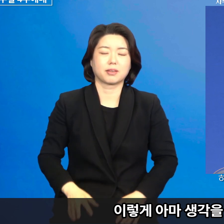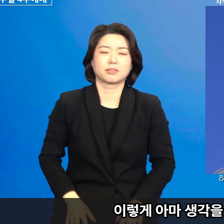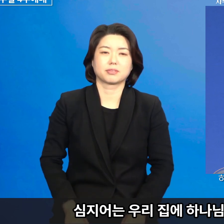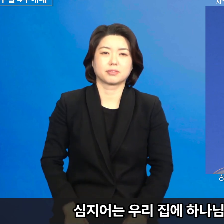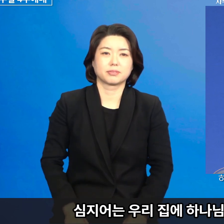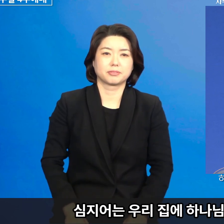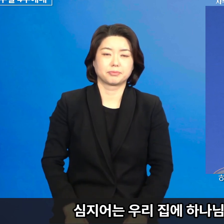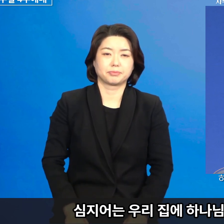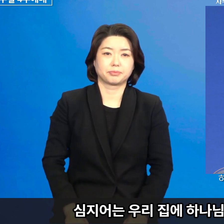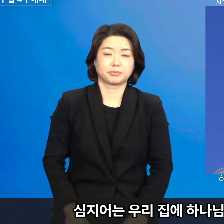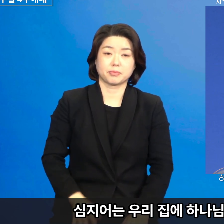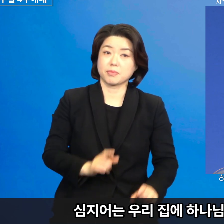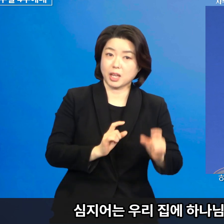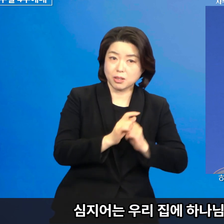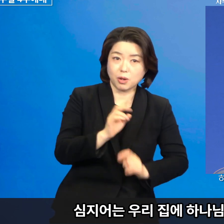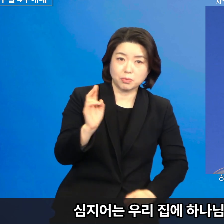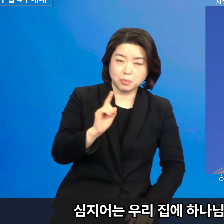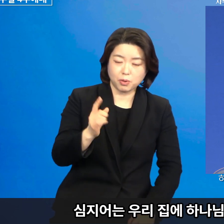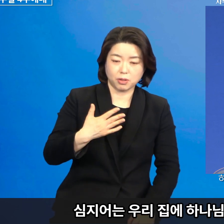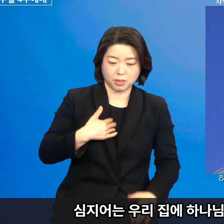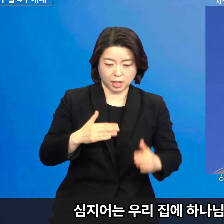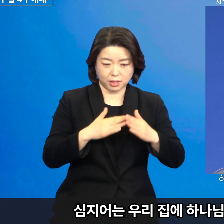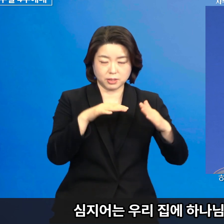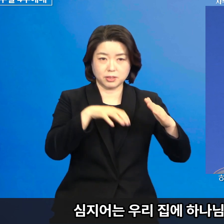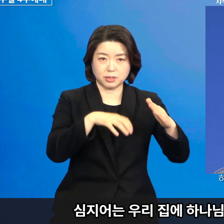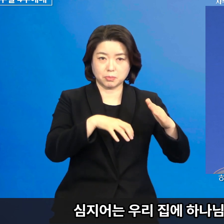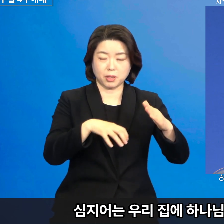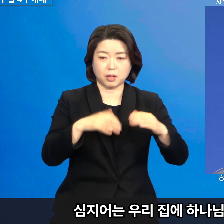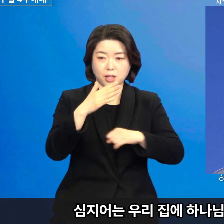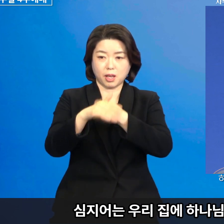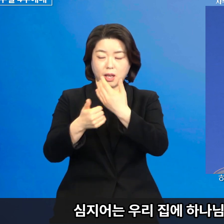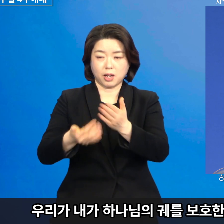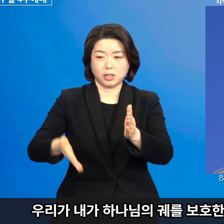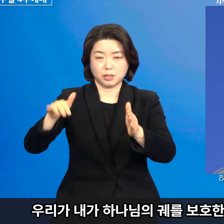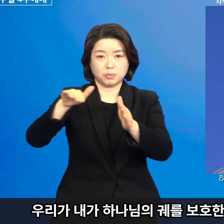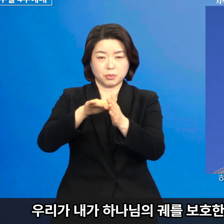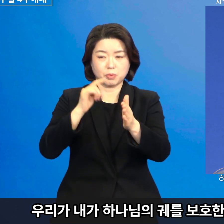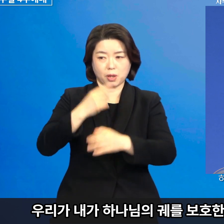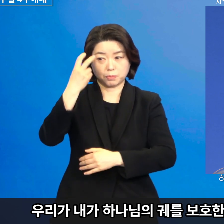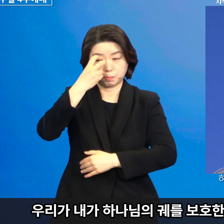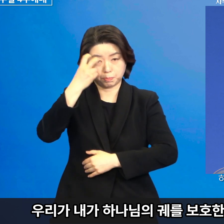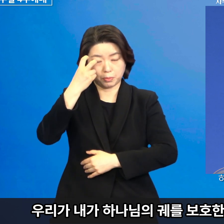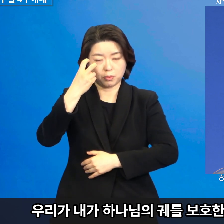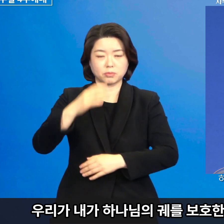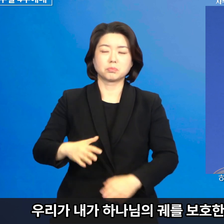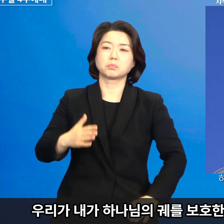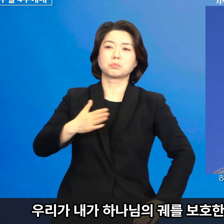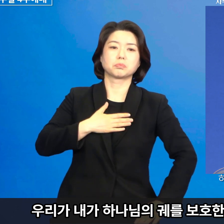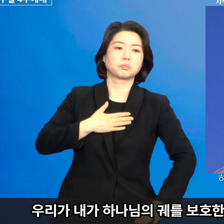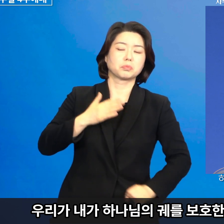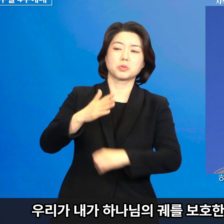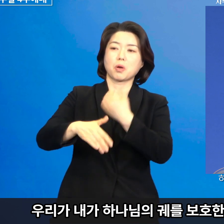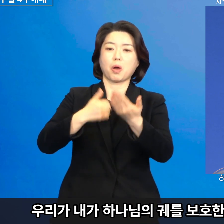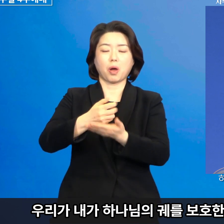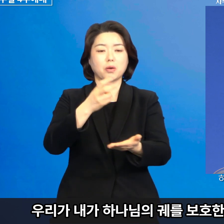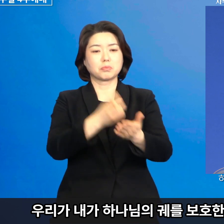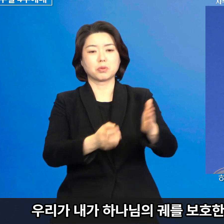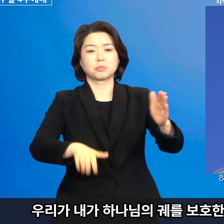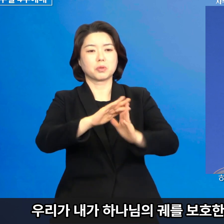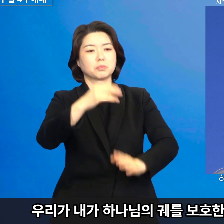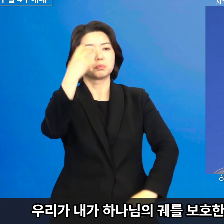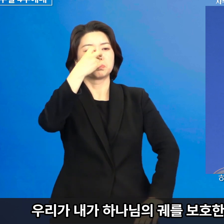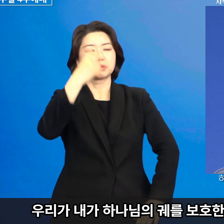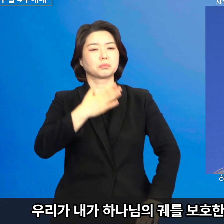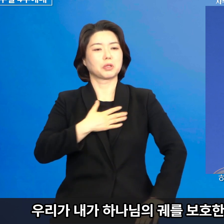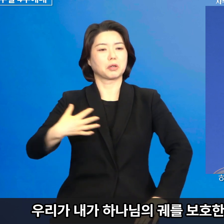같습니다. 심지어는 우리 집에 하나님이 궤를 보호했기 때문에 내가 하나님의 궤를 보호한다,